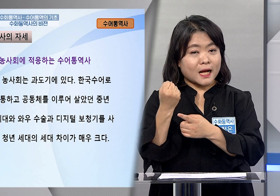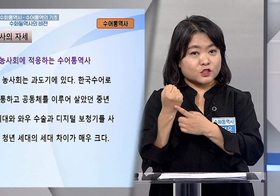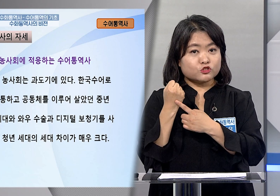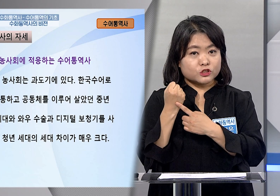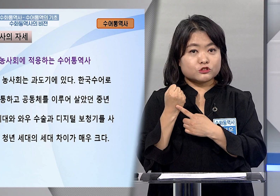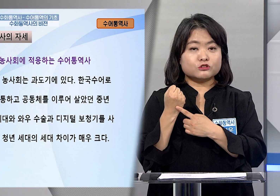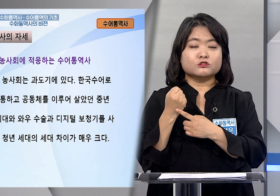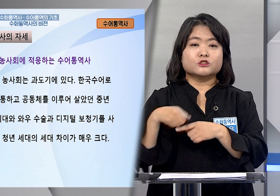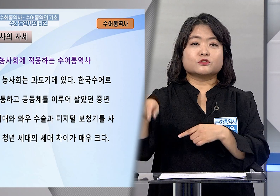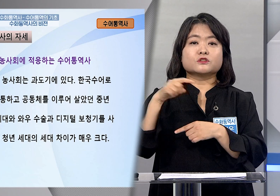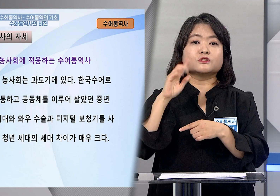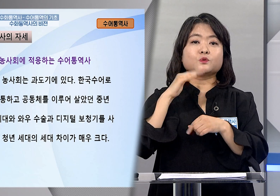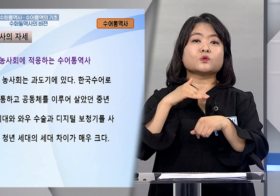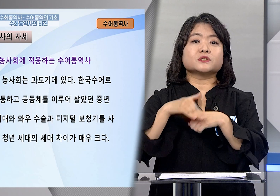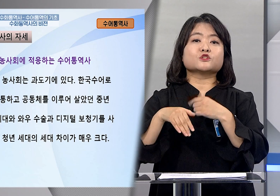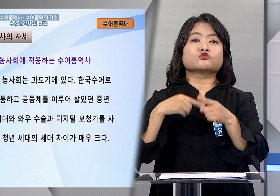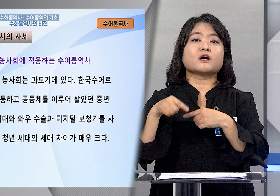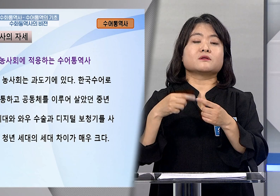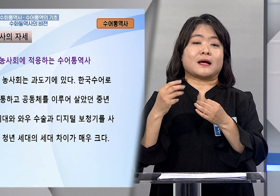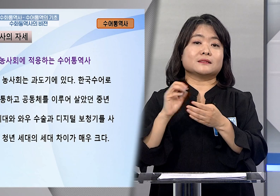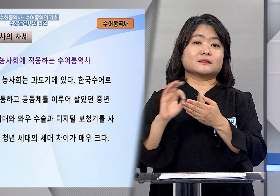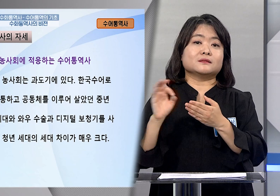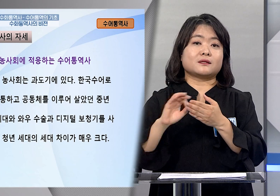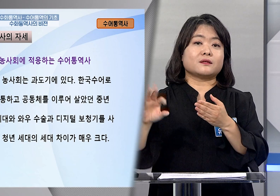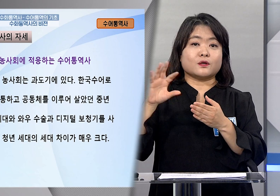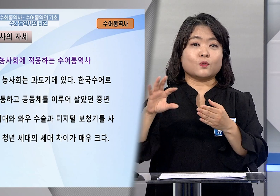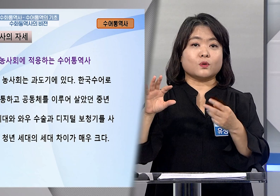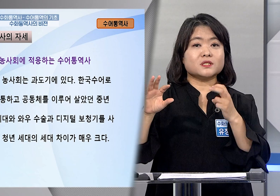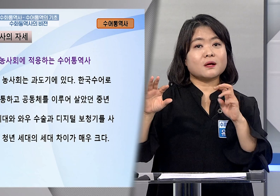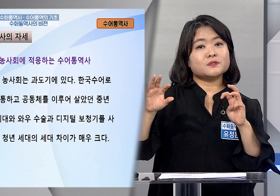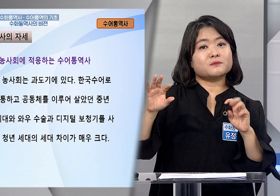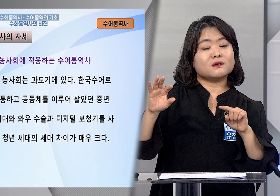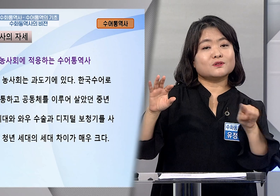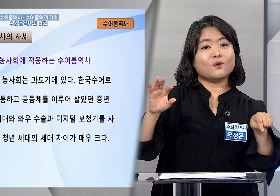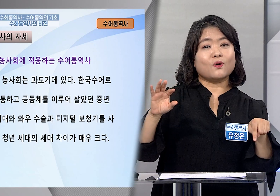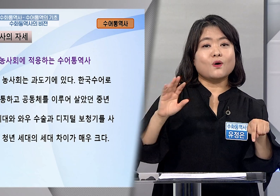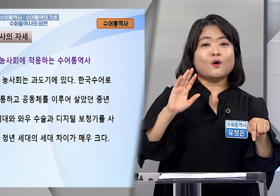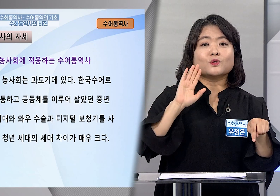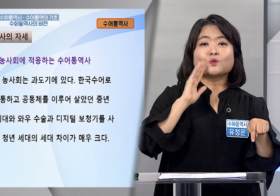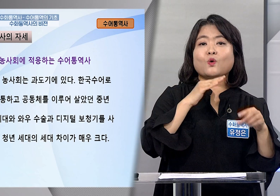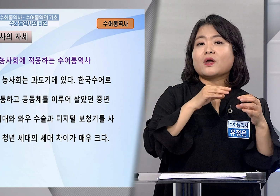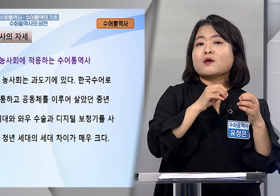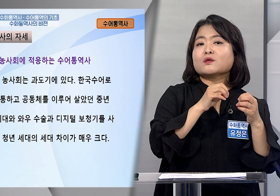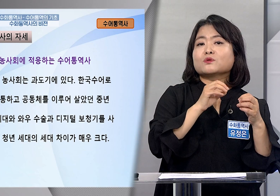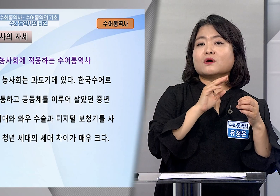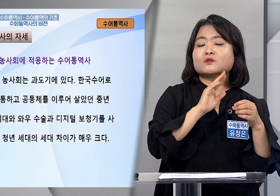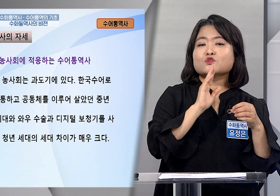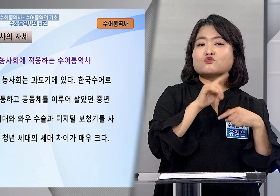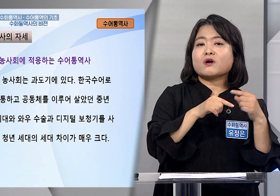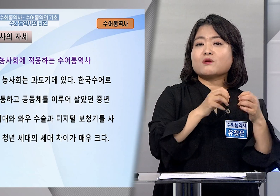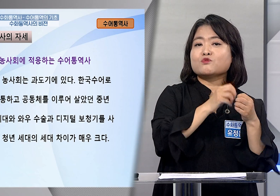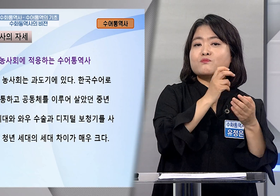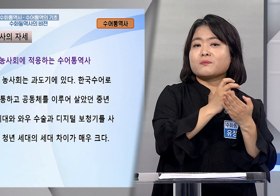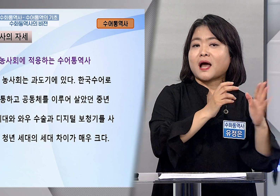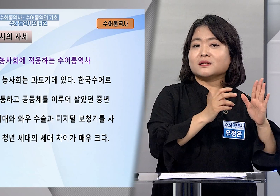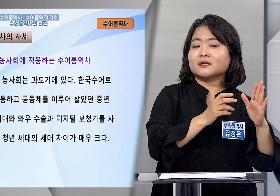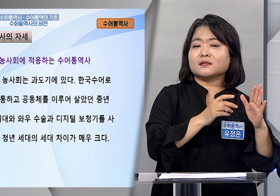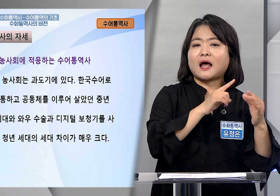가지고 있고 또 그들은 농식 수화를 많이 쓰는 세대이고 20, 30대는요. 농의 어떤 수화의 문법이 아닌